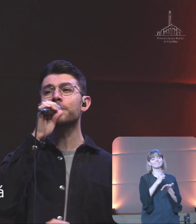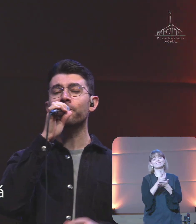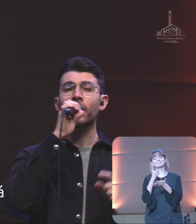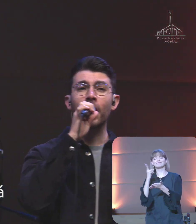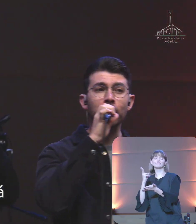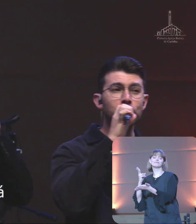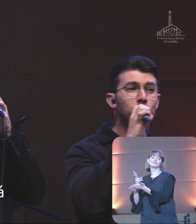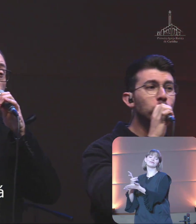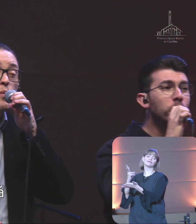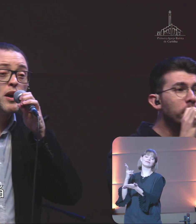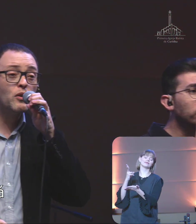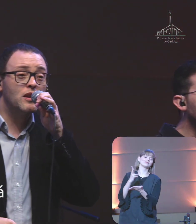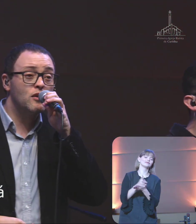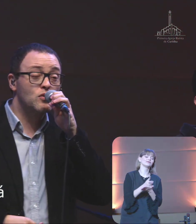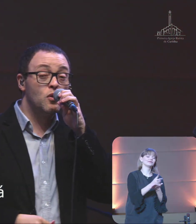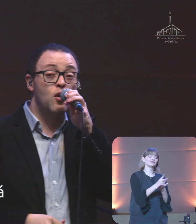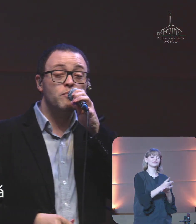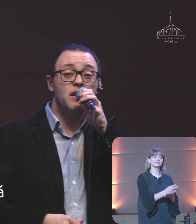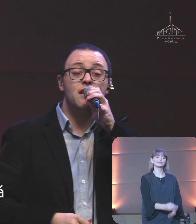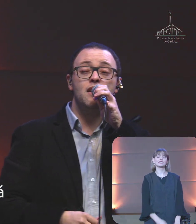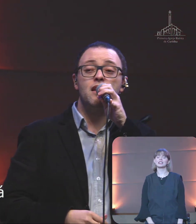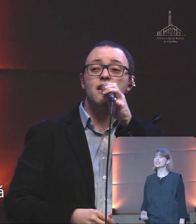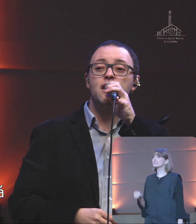está. E se o meu Deus